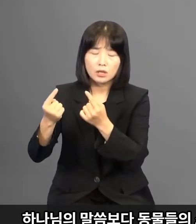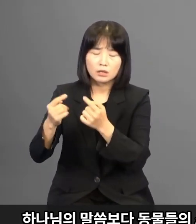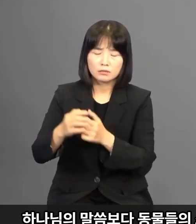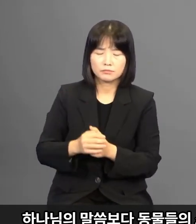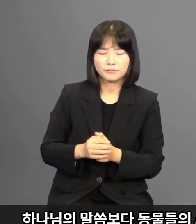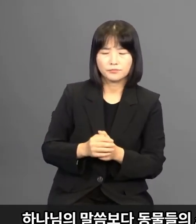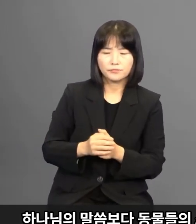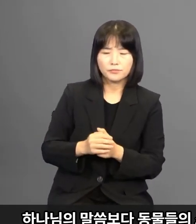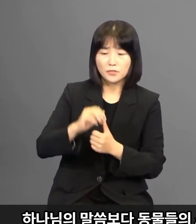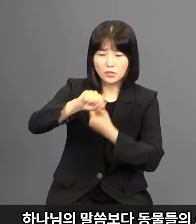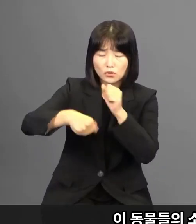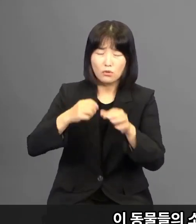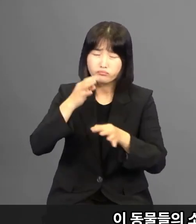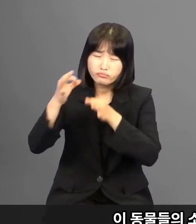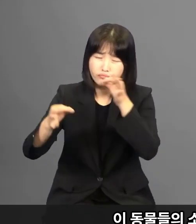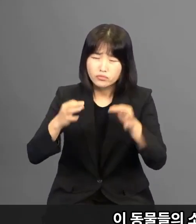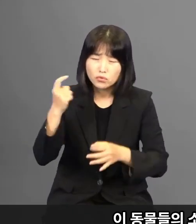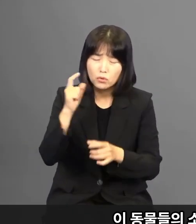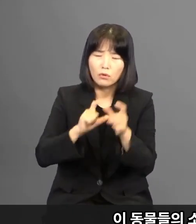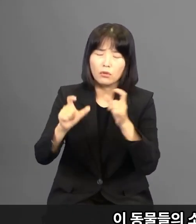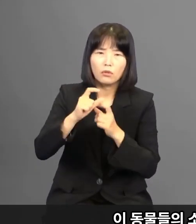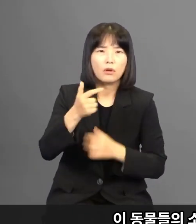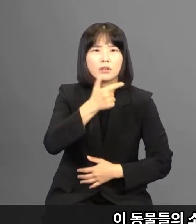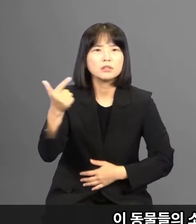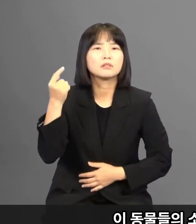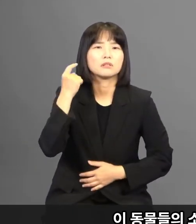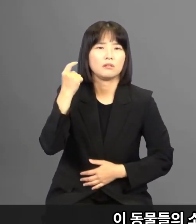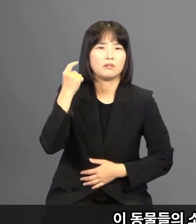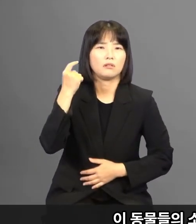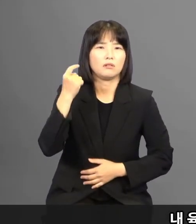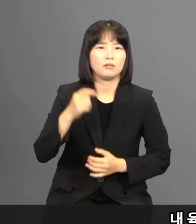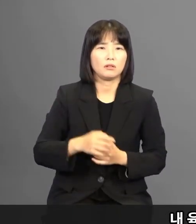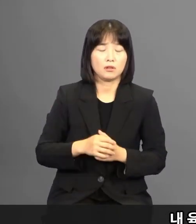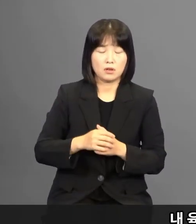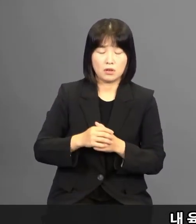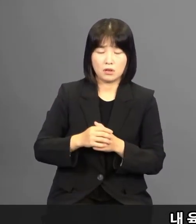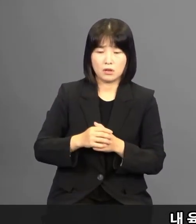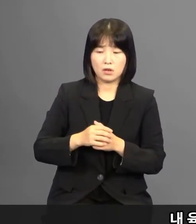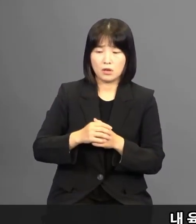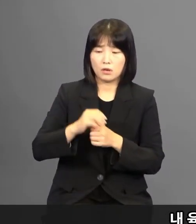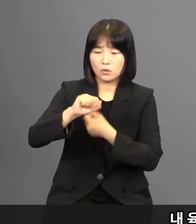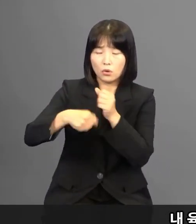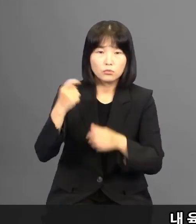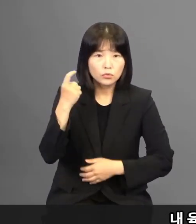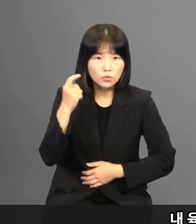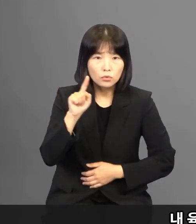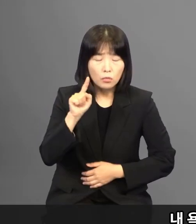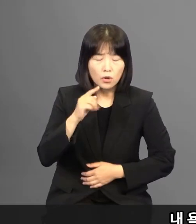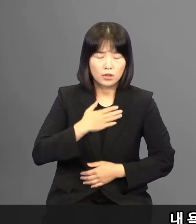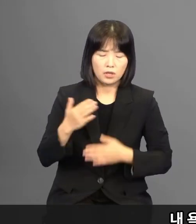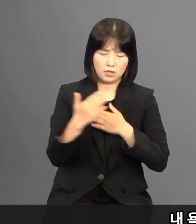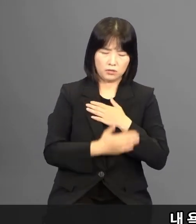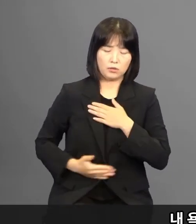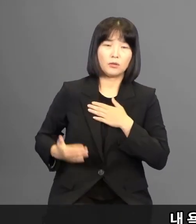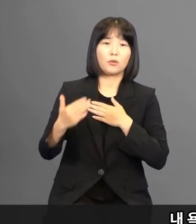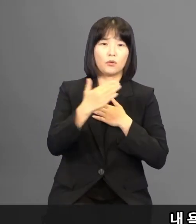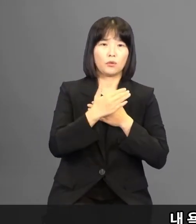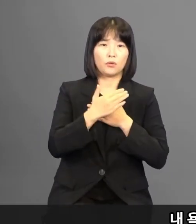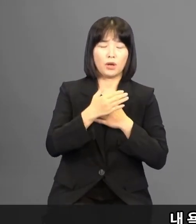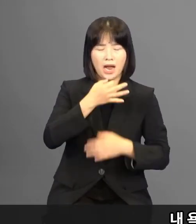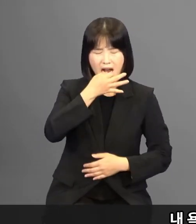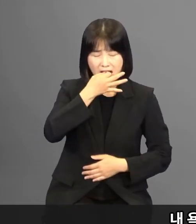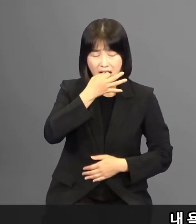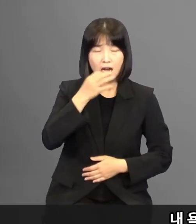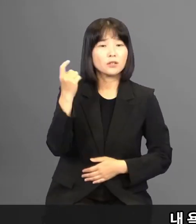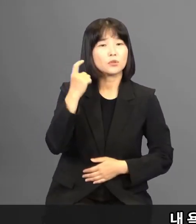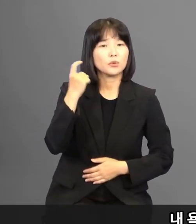크게 들렸다는 데 있습니다. 이 동물들의 소리는 뭘 상징하는 거예요? 내 육신의 소리입니다. 내 욕망의